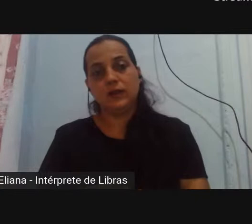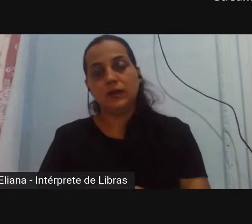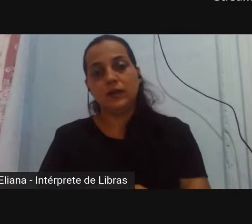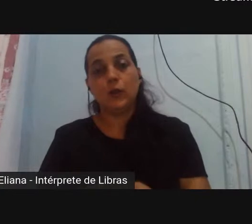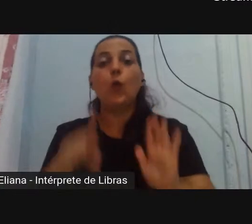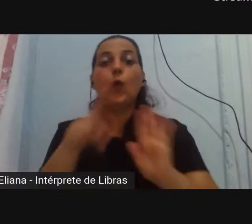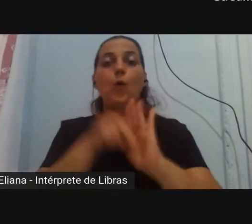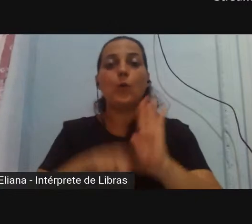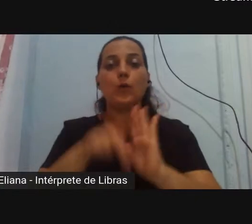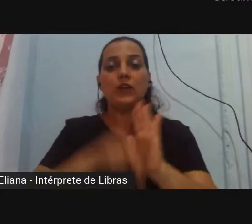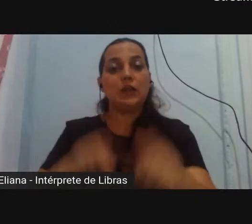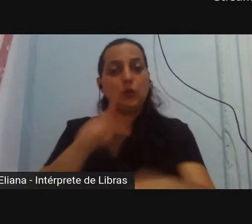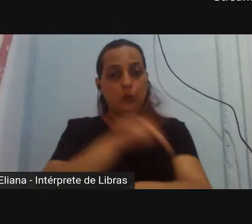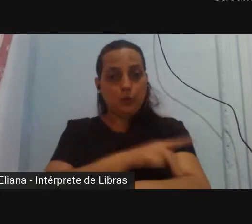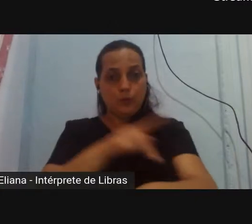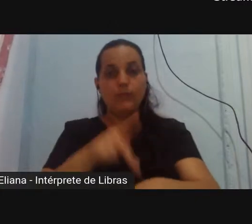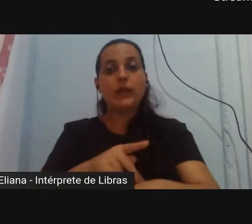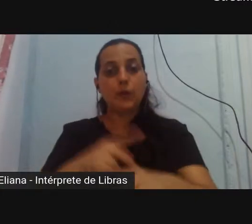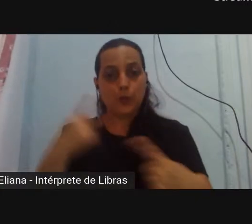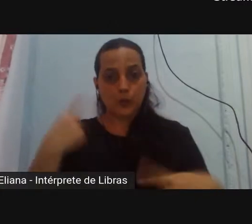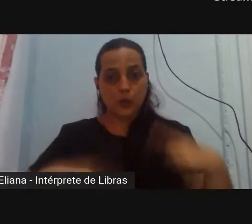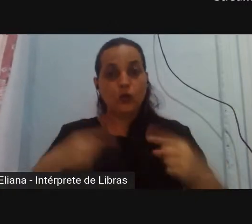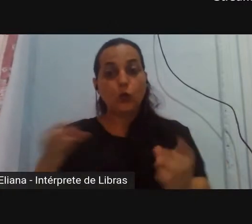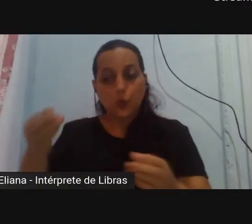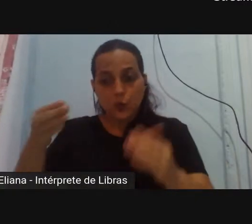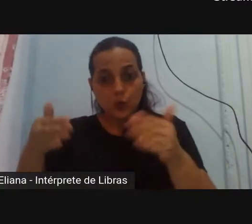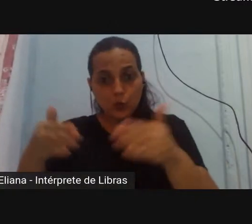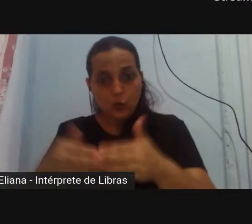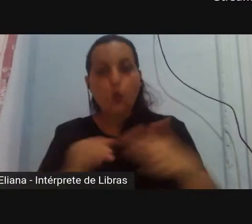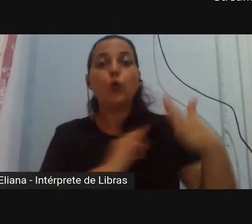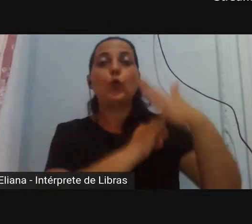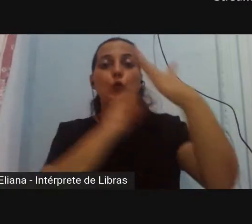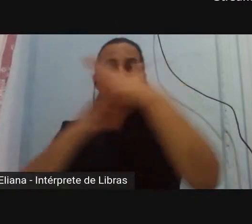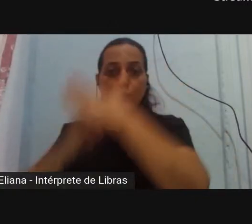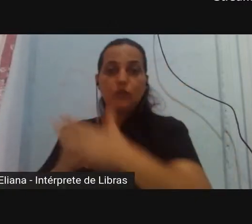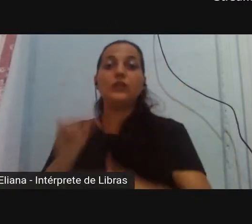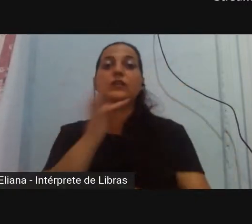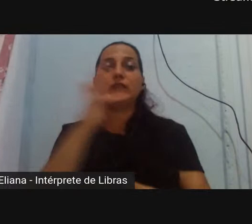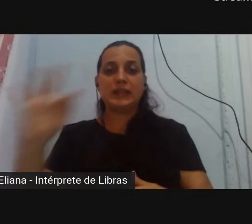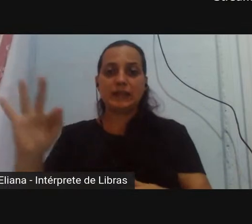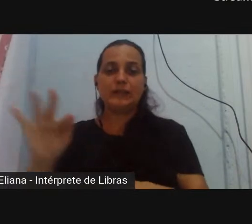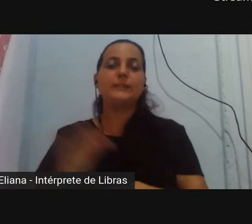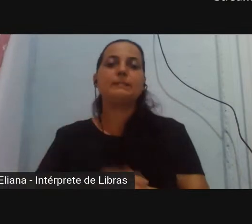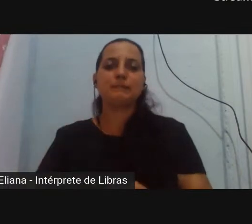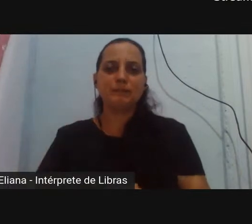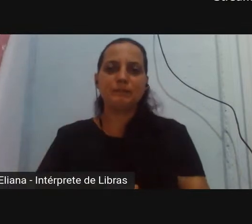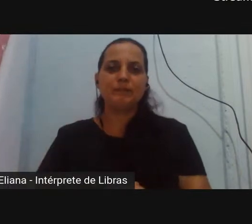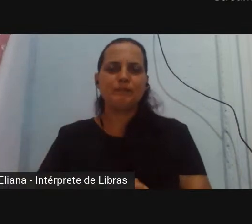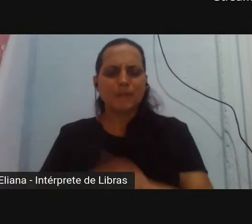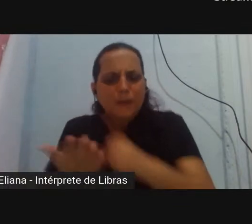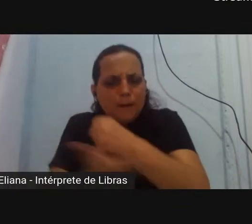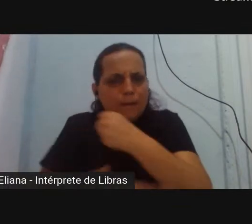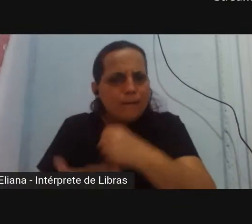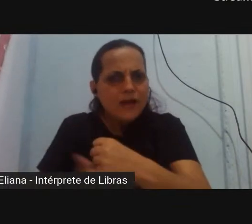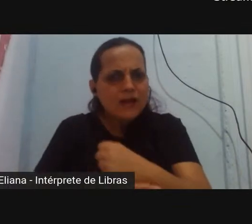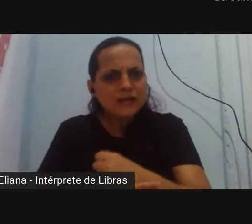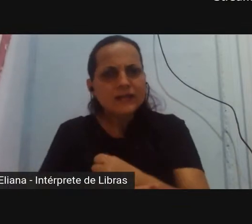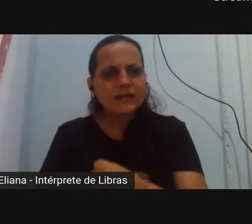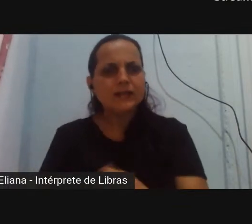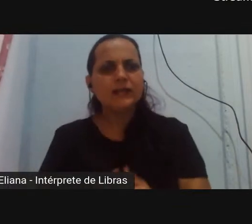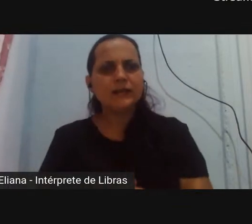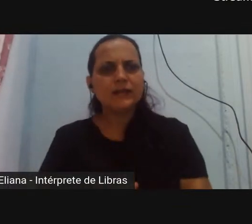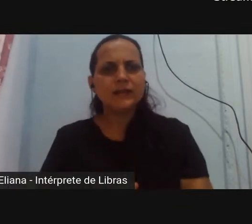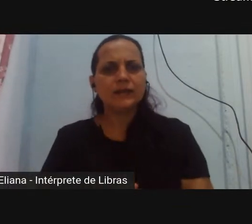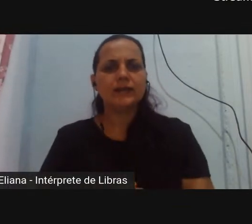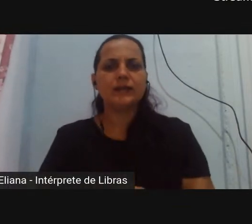político-pedagógico dos institutos federais, e que o distinguem